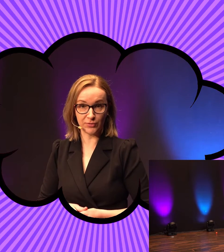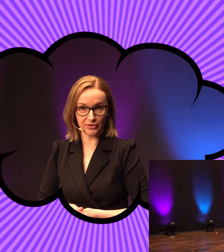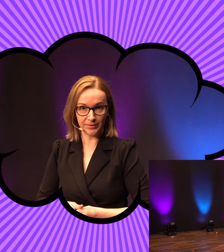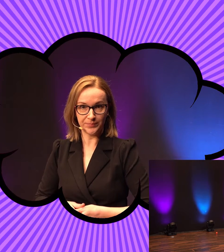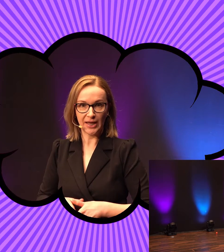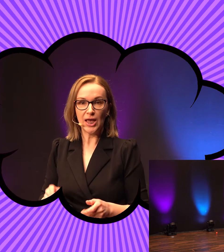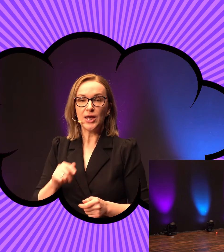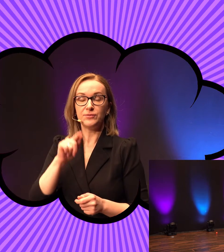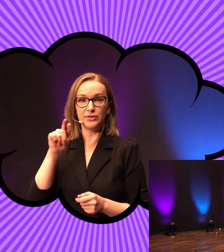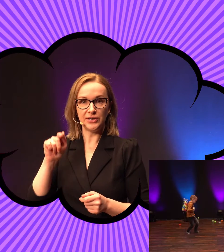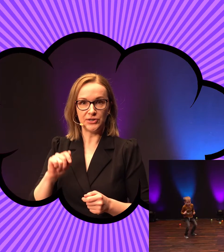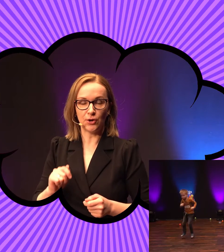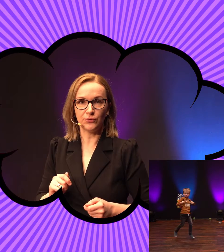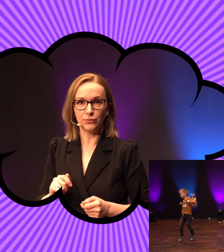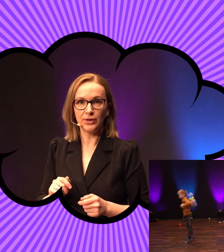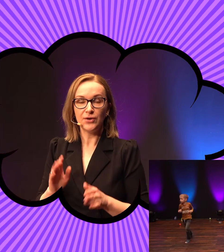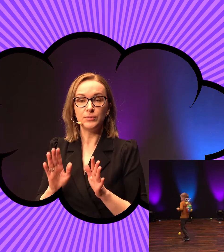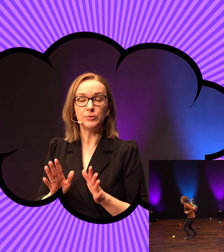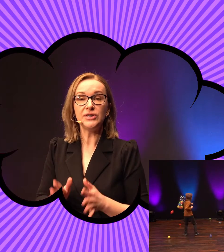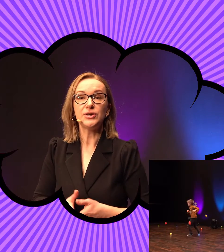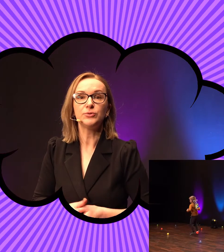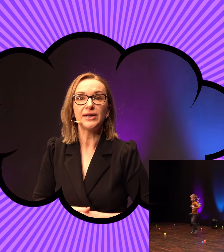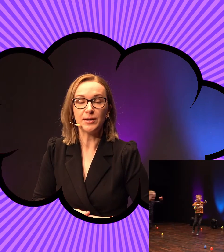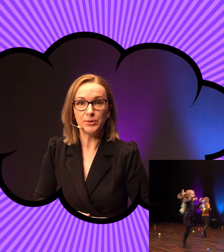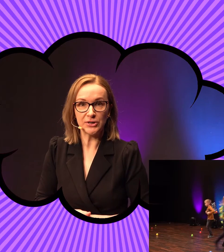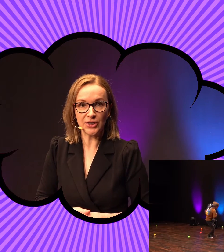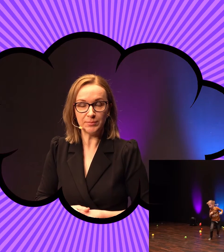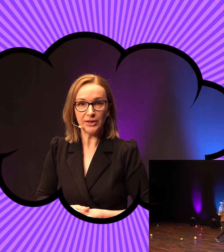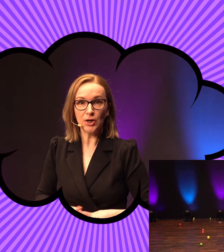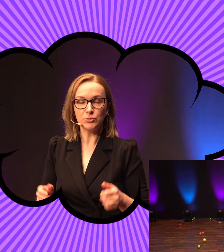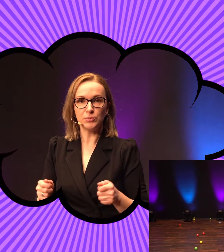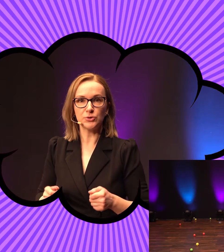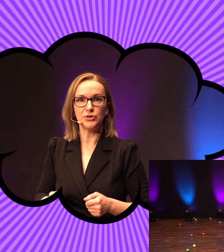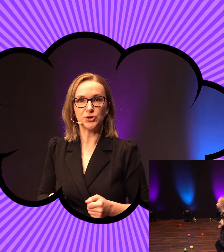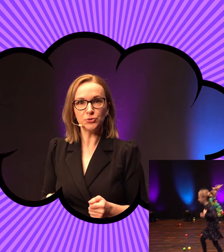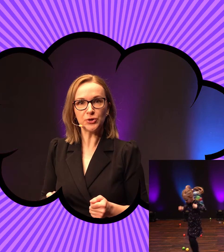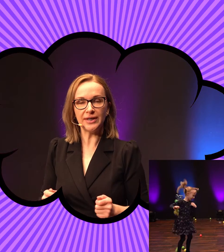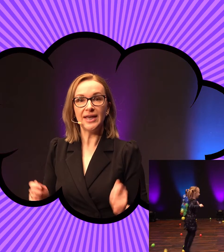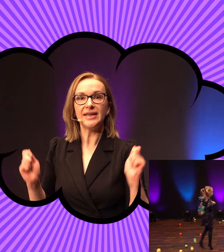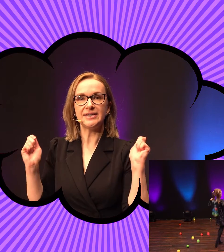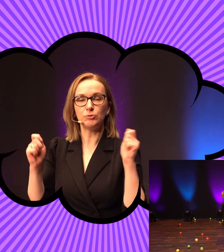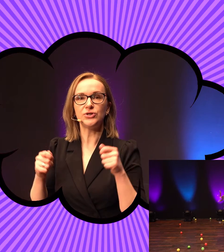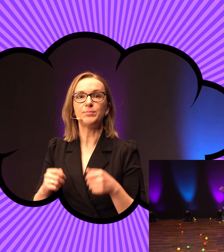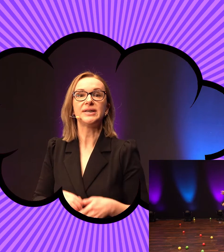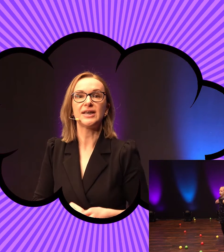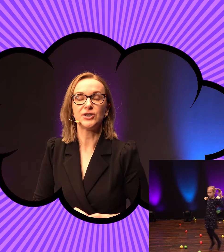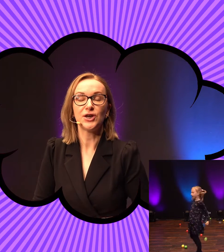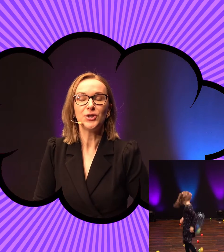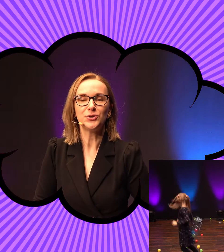wodzie. Wytnijcie otwór, wypełnijcie butelkę piłeczkami, przymocujcie sznurki i załóżcie plecaczek do